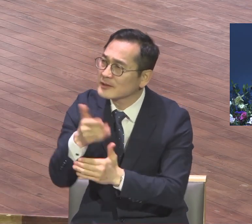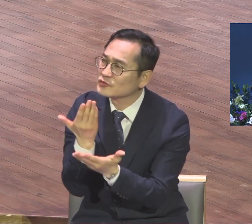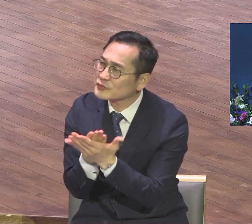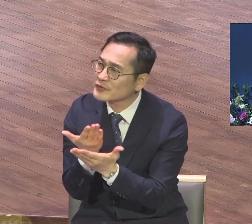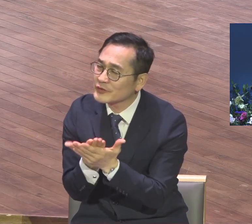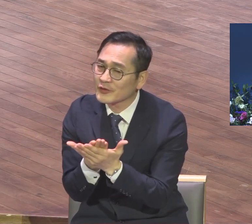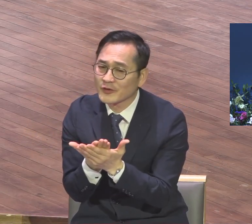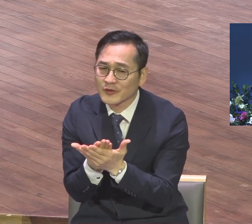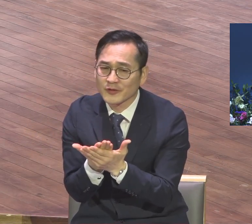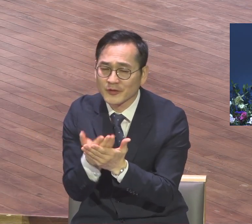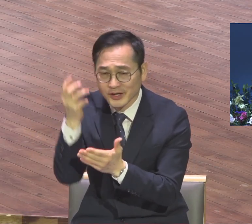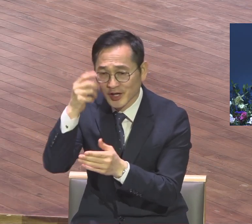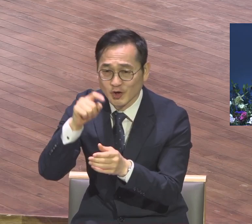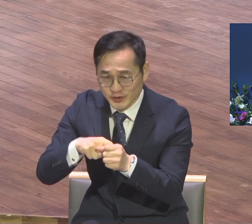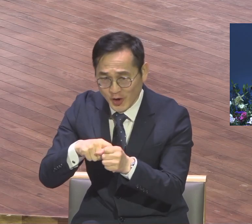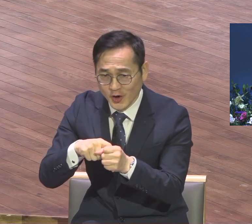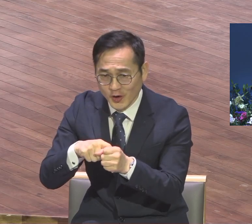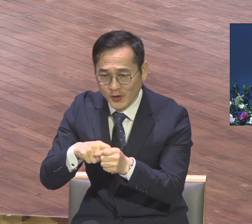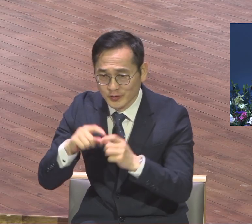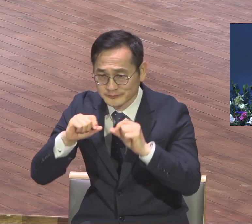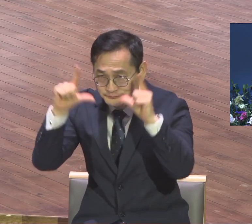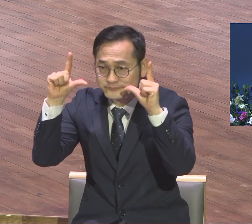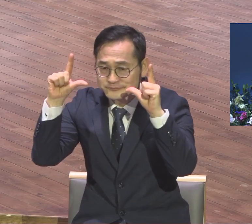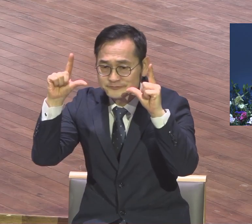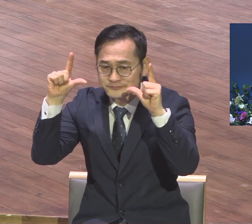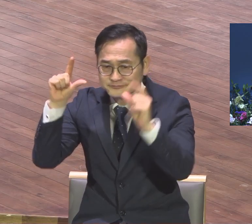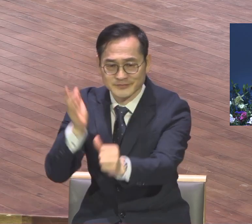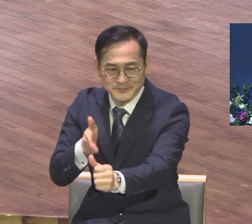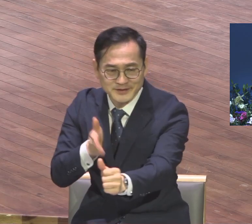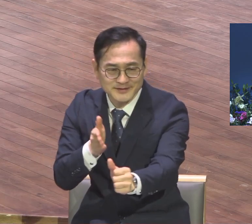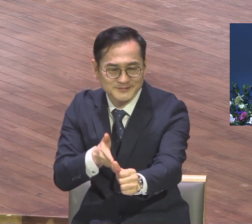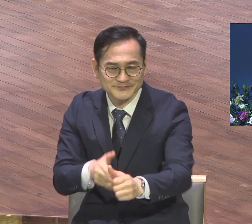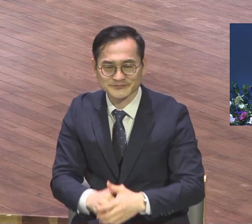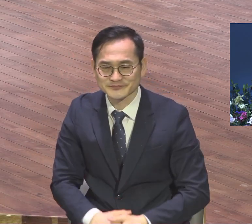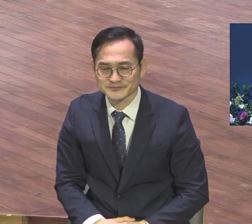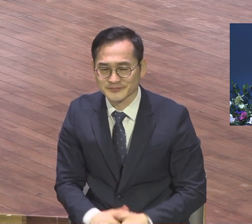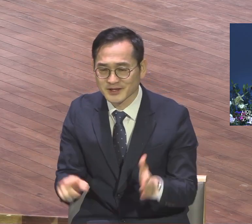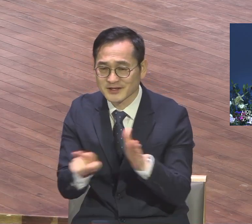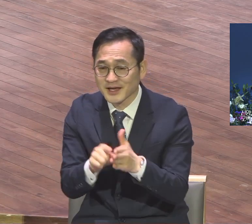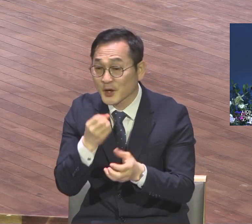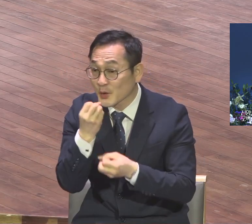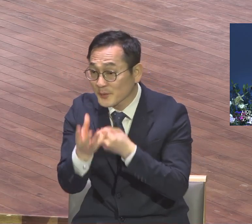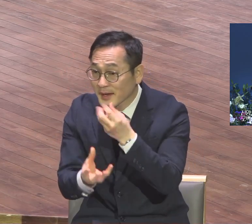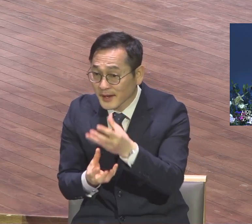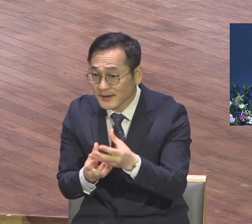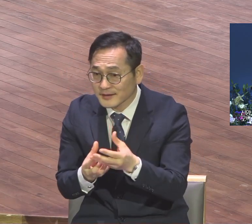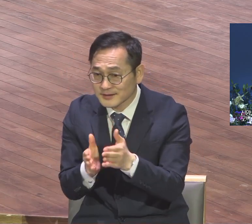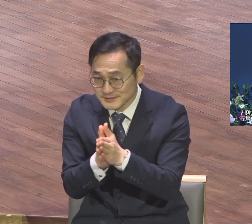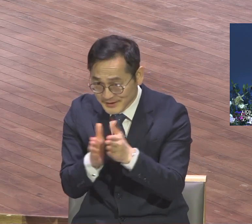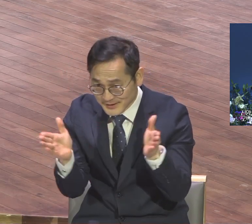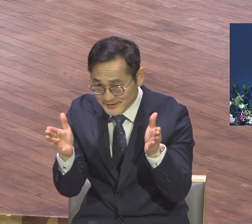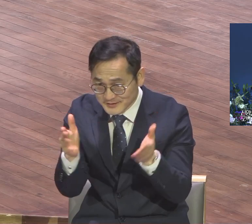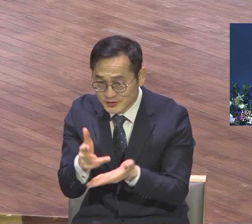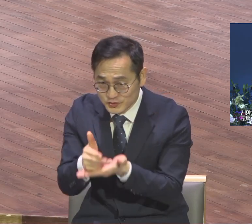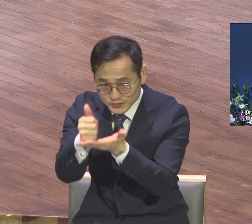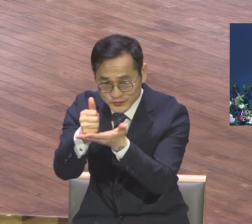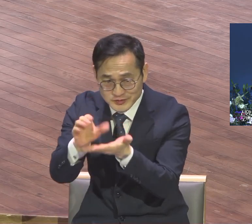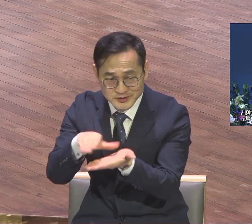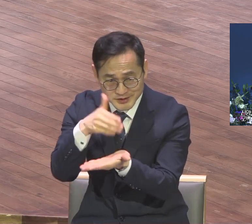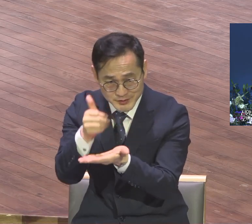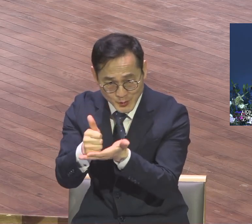주옵소서. 영적으로 적용을 잘 하시기를 바랍니다. 신앙 고백합니다. 주는